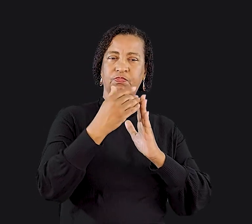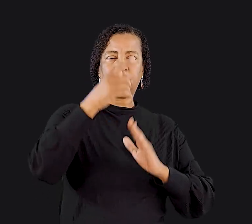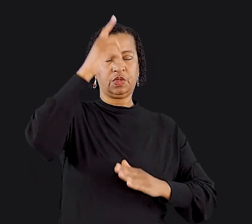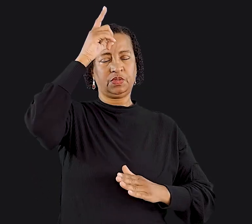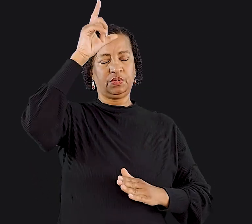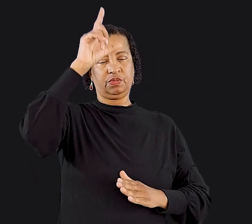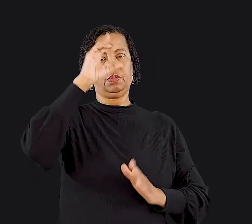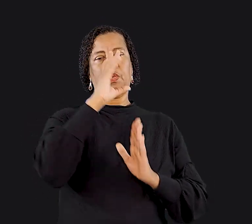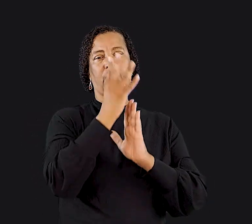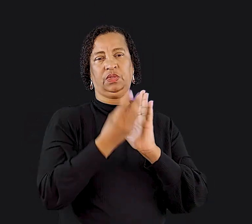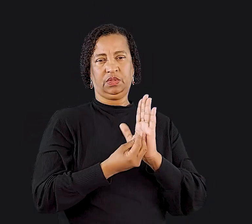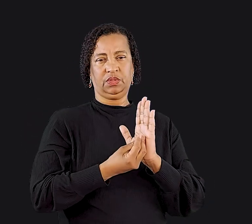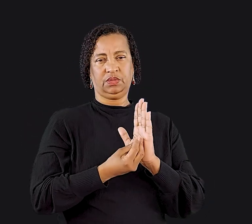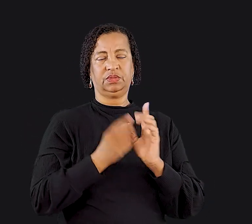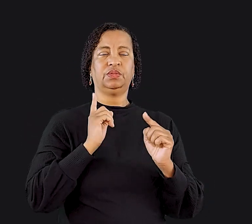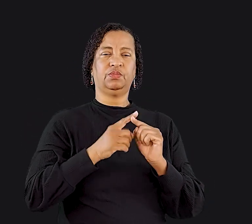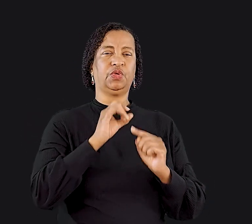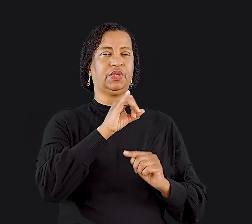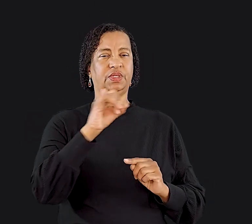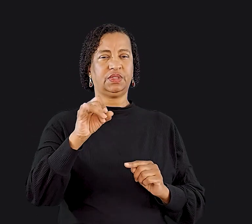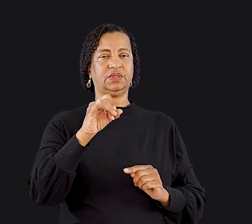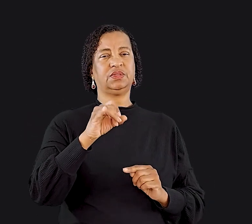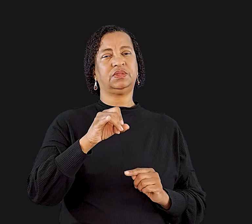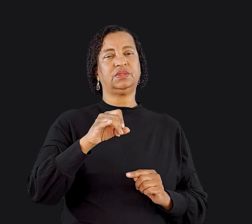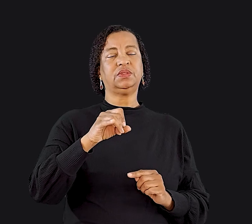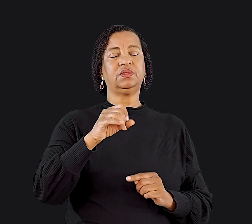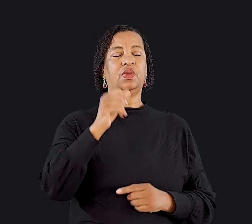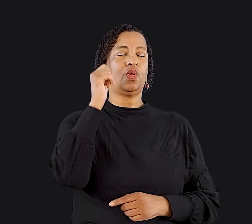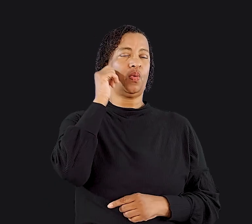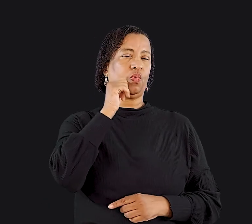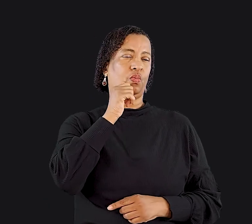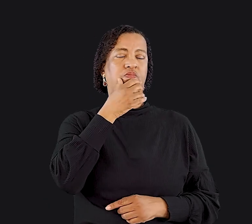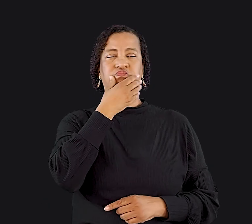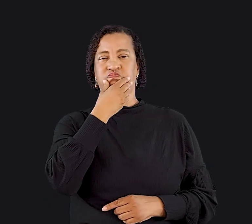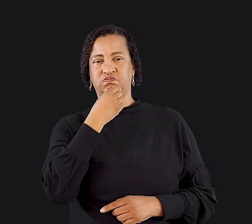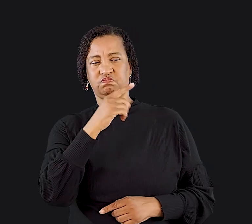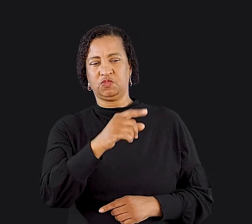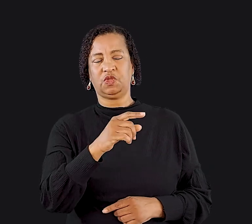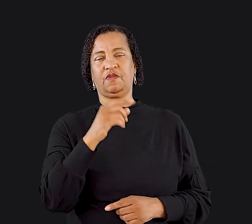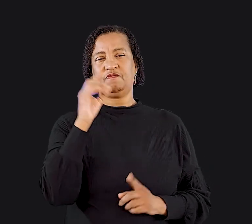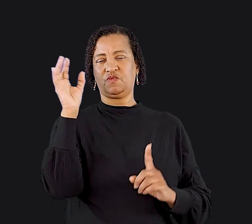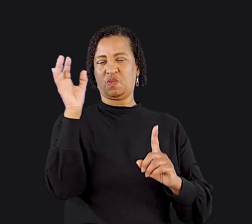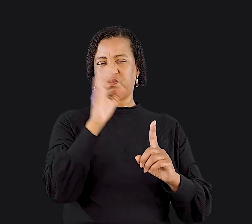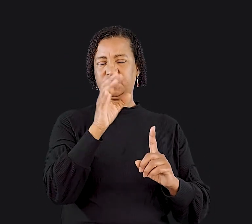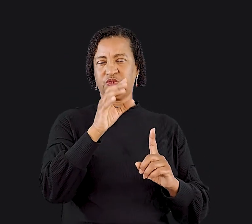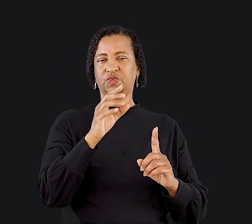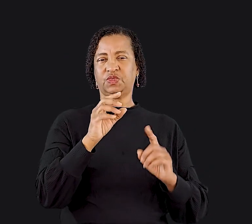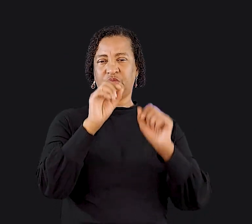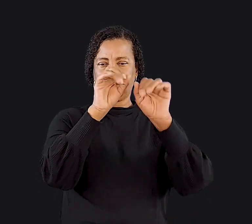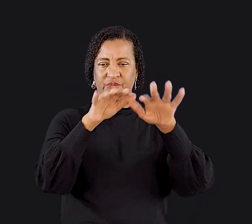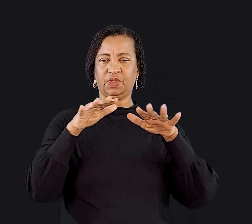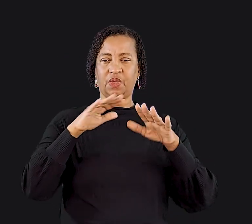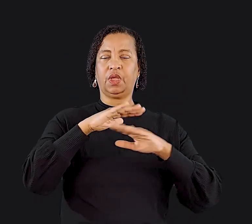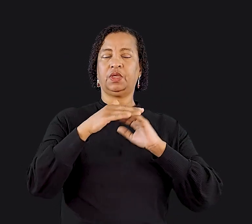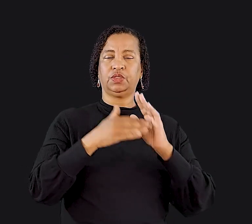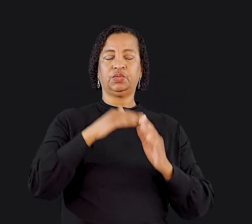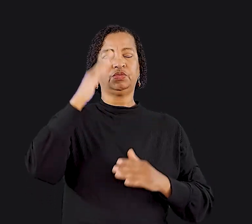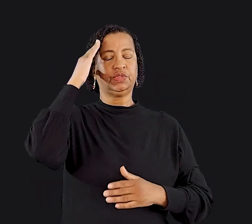os líderes da igreja. Porque se o senhor fulano for censurado publicamente, todos entenderão